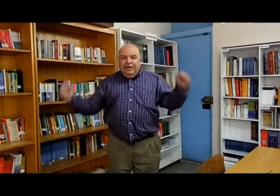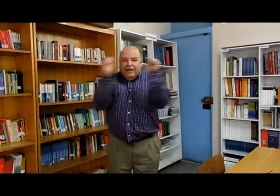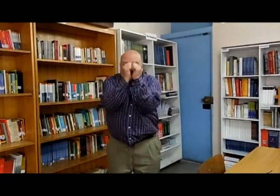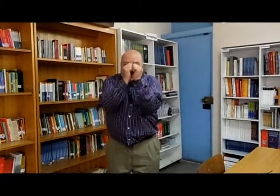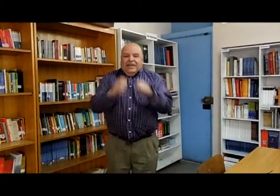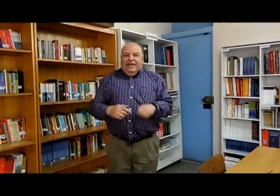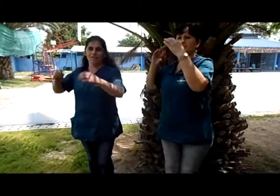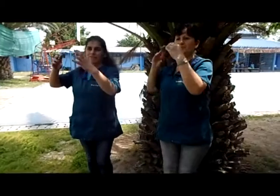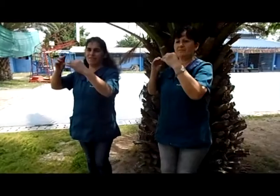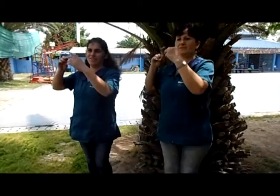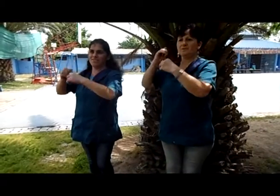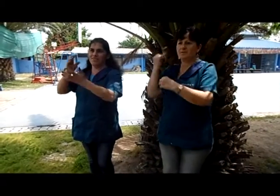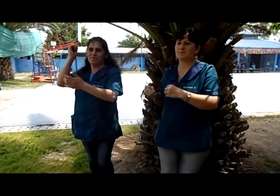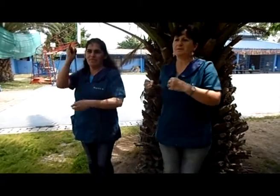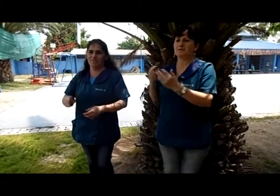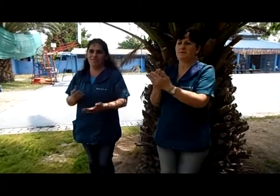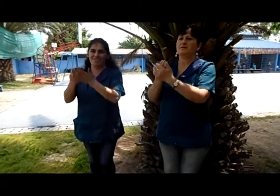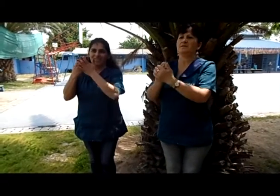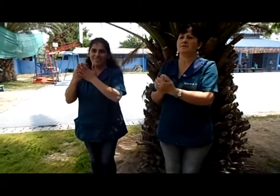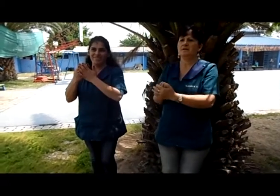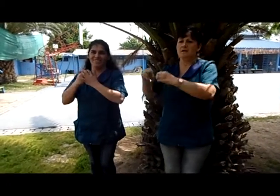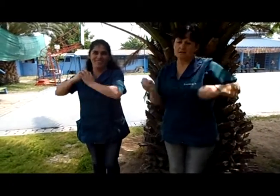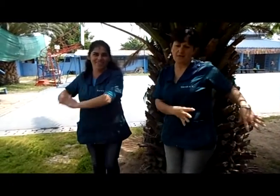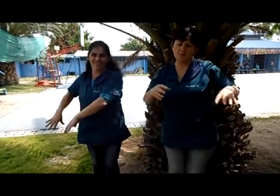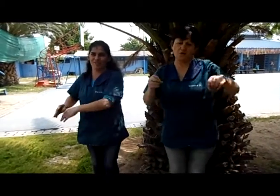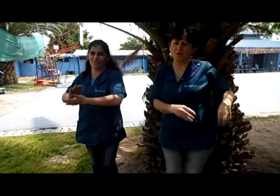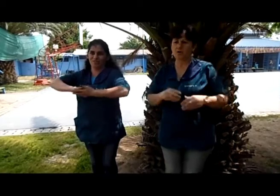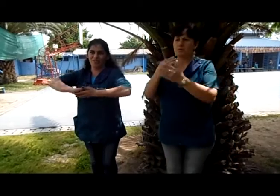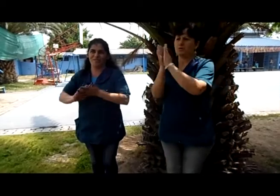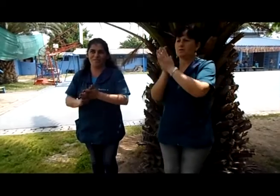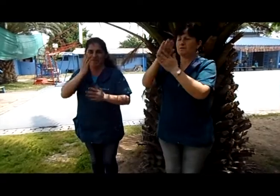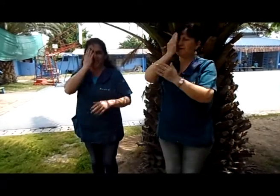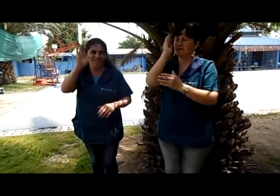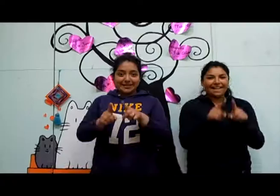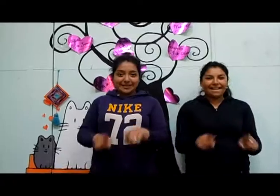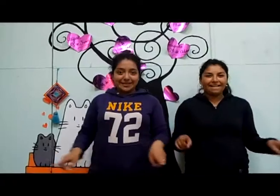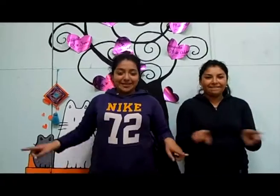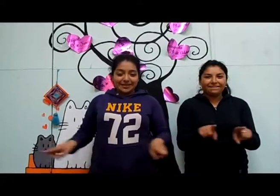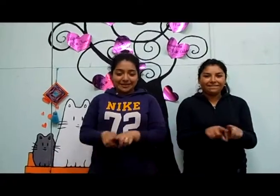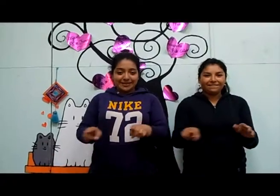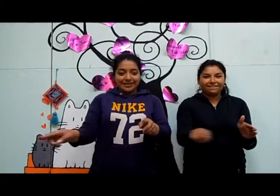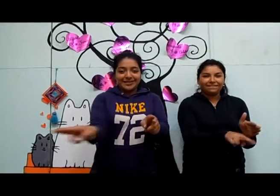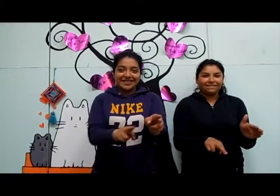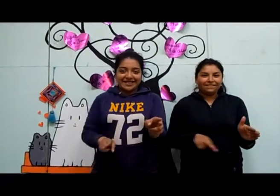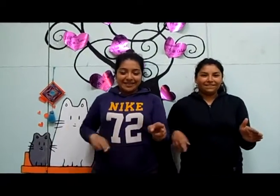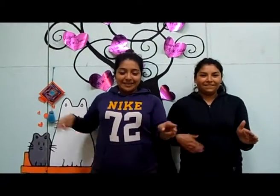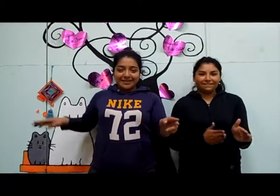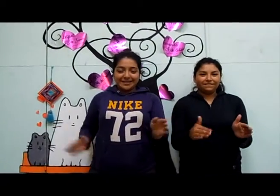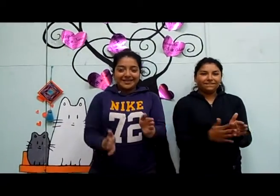me acompañe, hablando siempre de frente, tirando todo lo malo. Como un río que